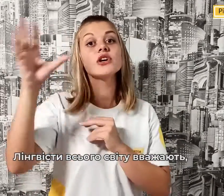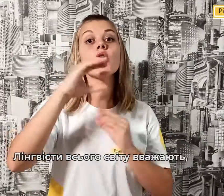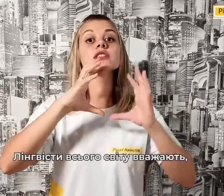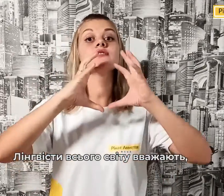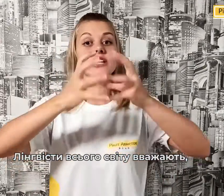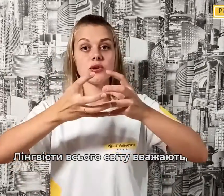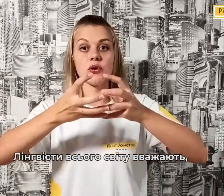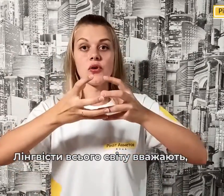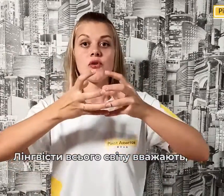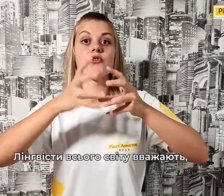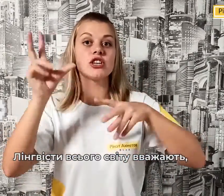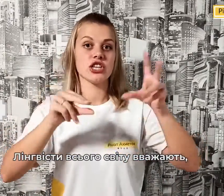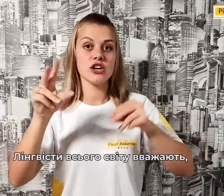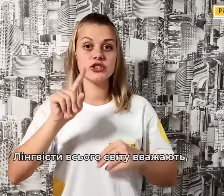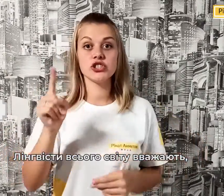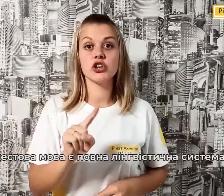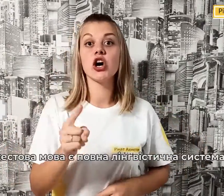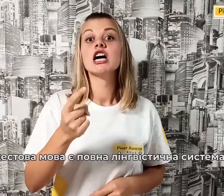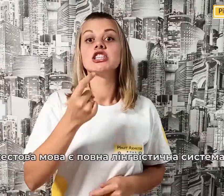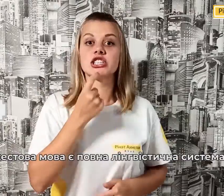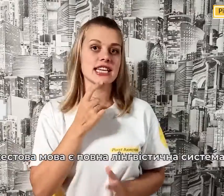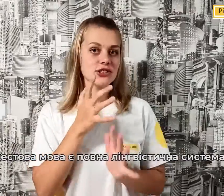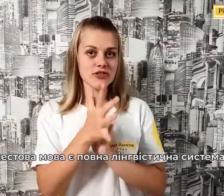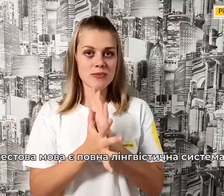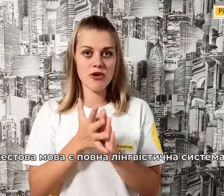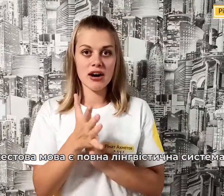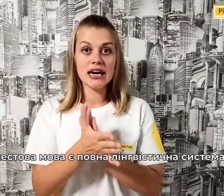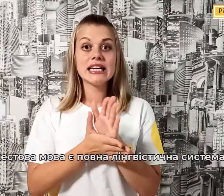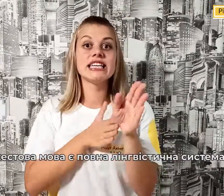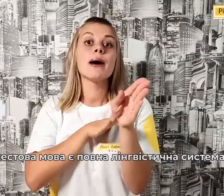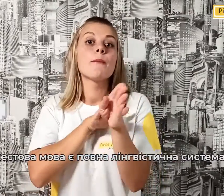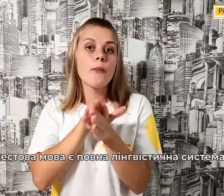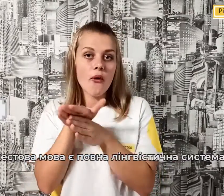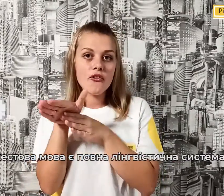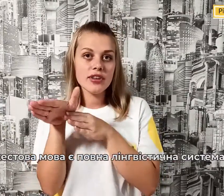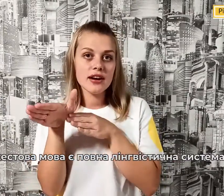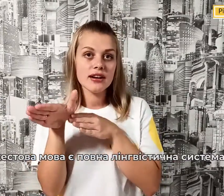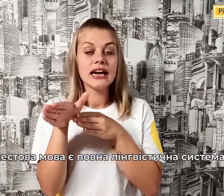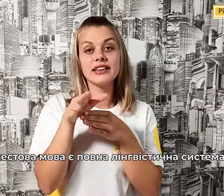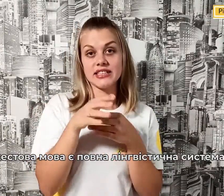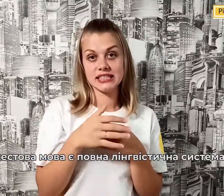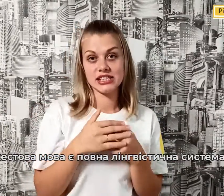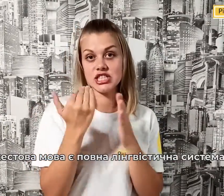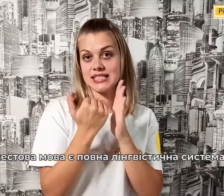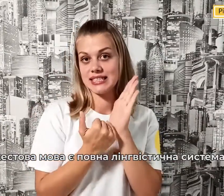всього світу вважають, що жестова мова є повна лінгвістична